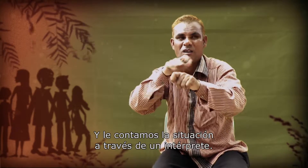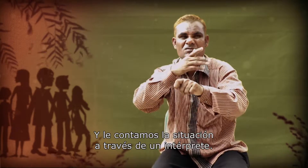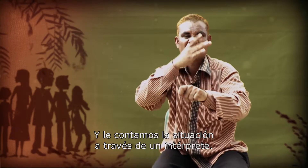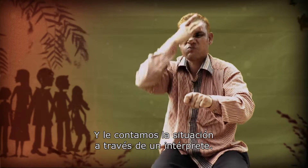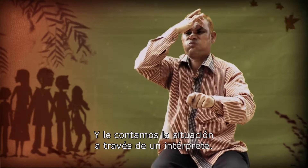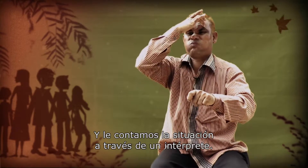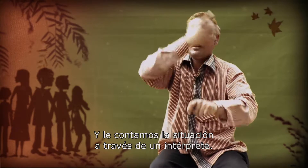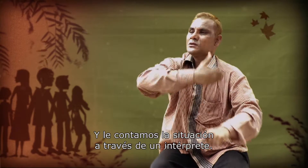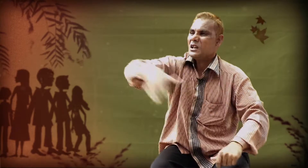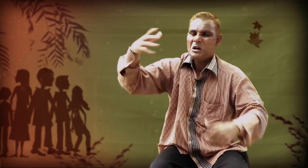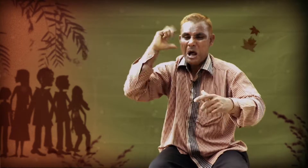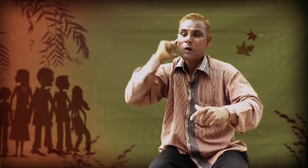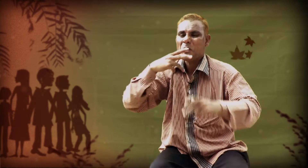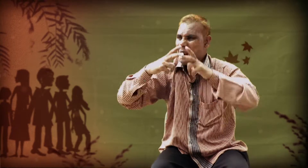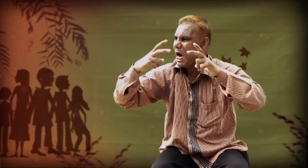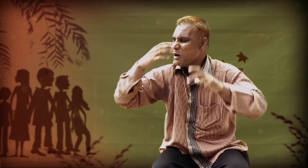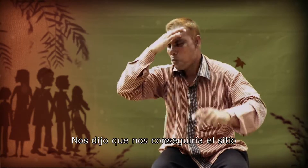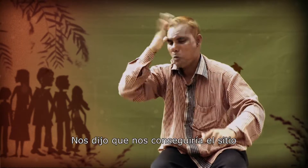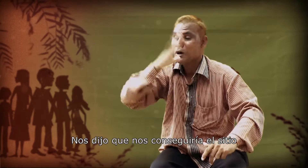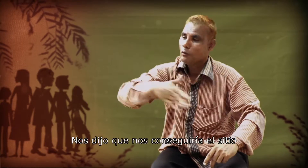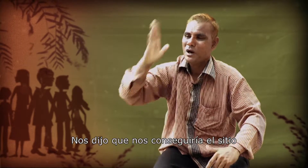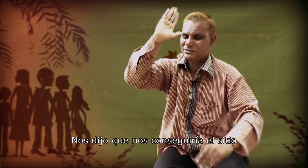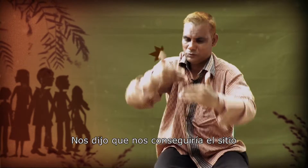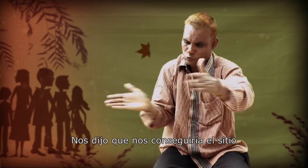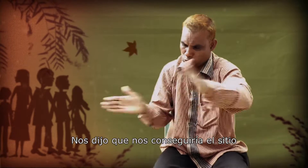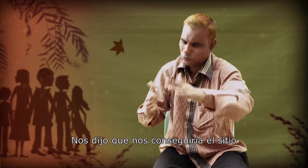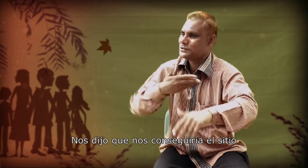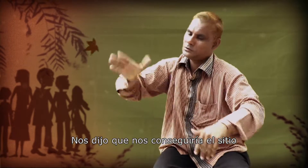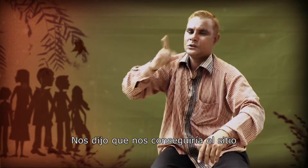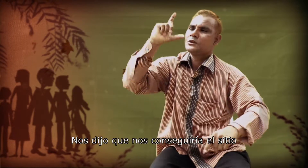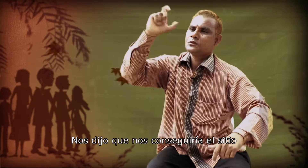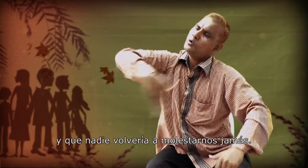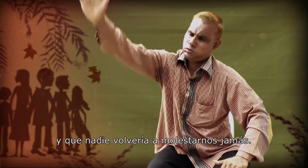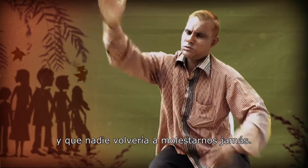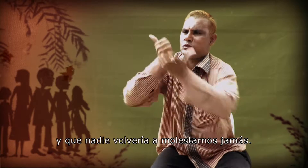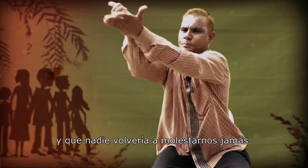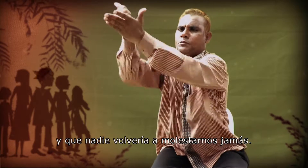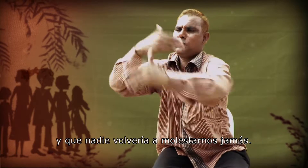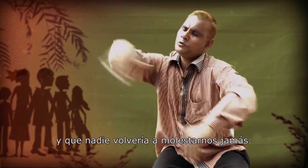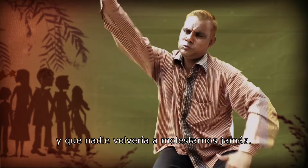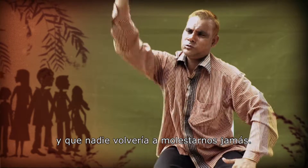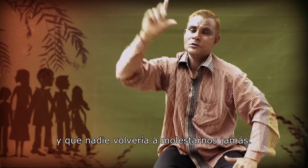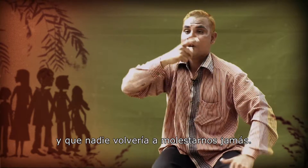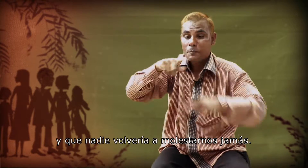de un intérprete. Nos dijo que nos conseguiría el sitio y que nadie volvería a molestarnos